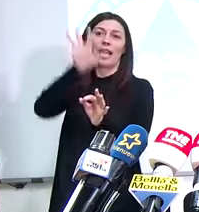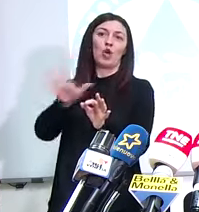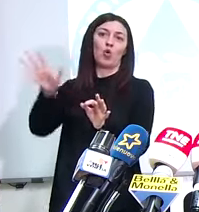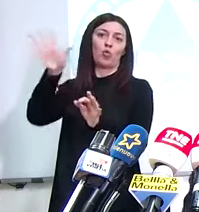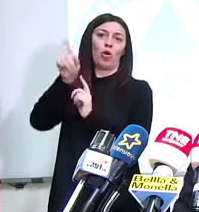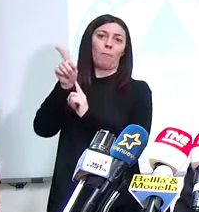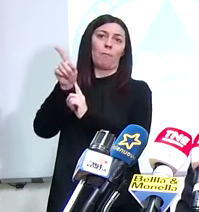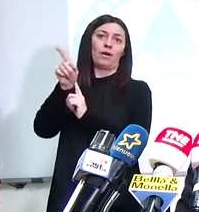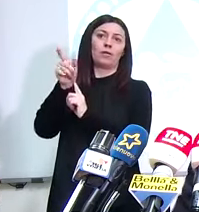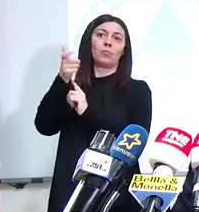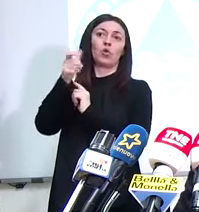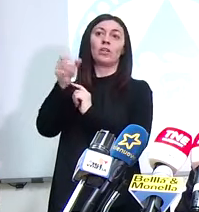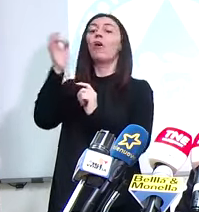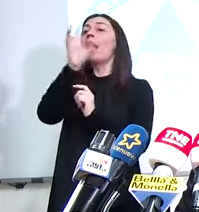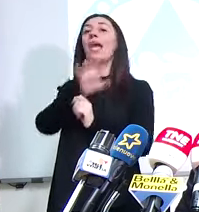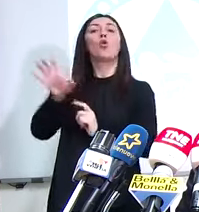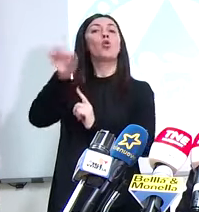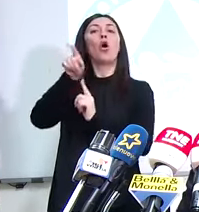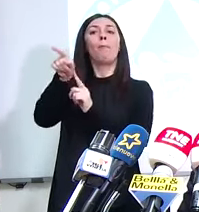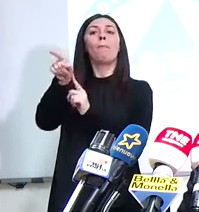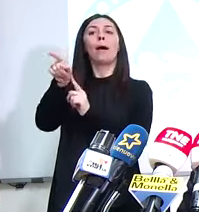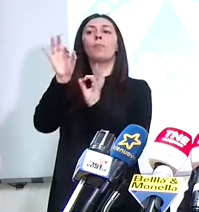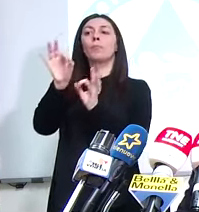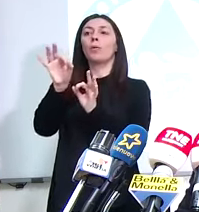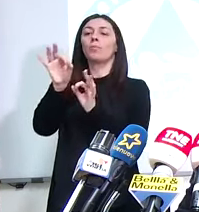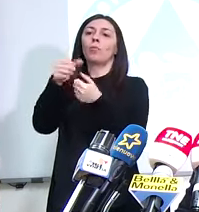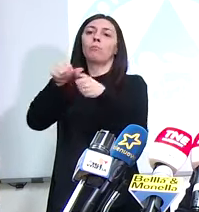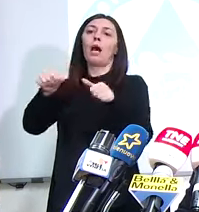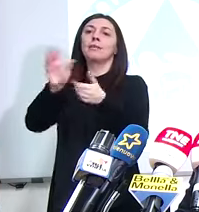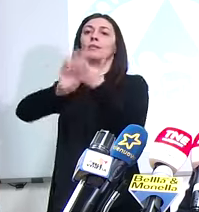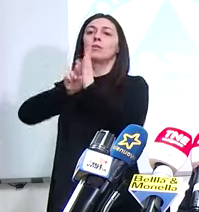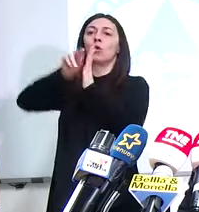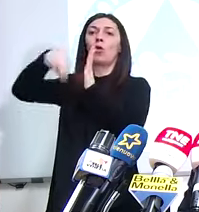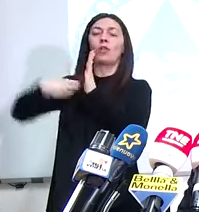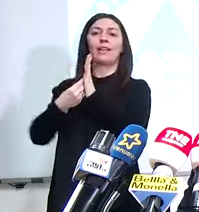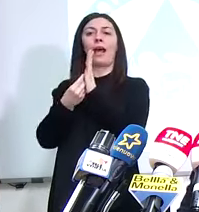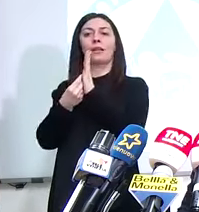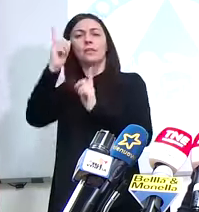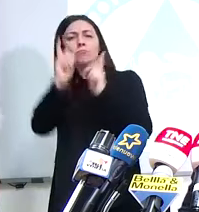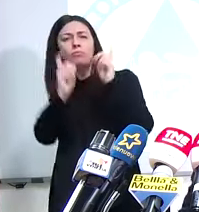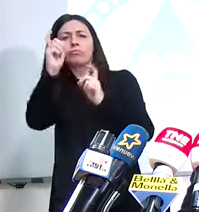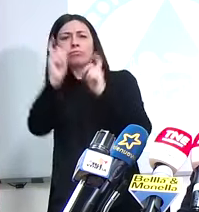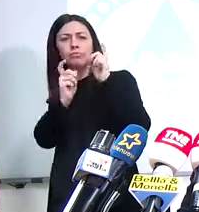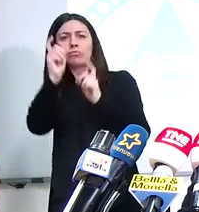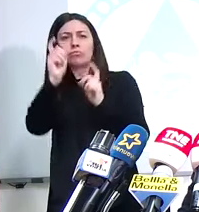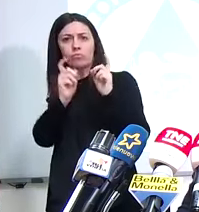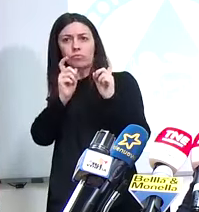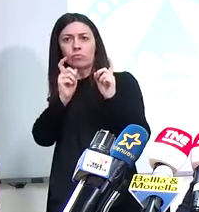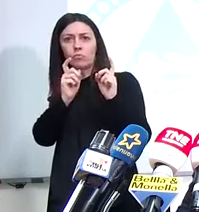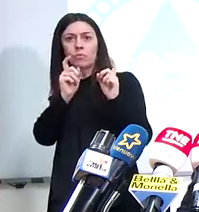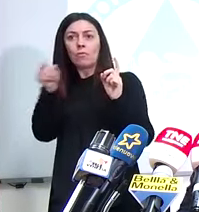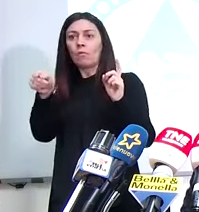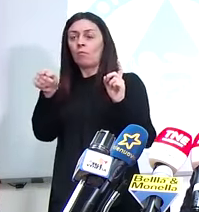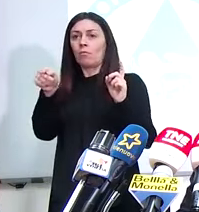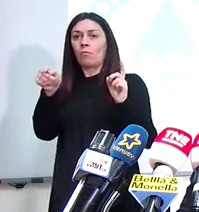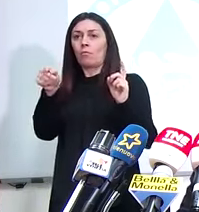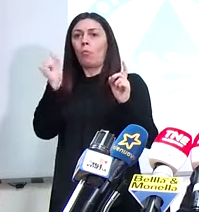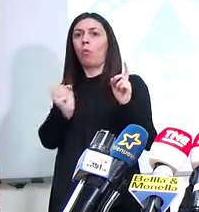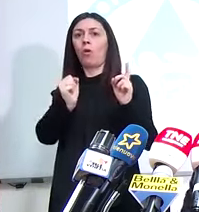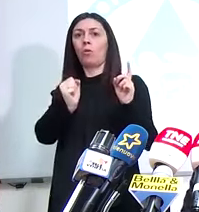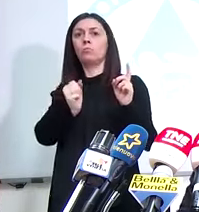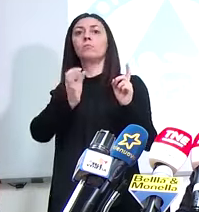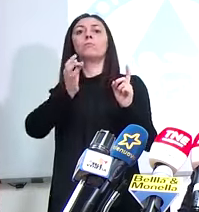contrattuale più importante che ci sia 450 milioni di abitanti hai davanti a qualsiasi multinazionale poi porre delle